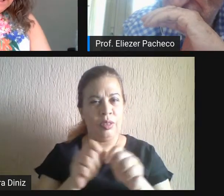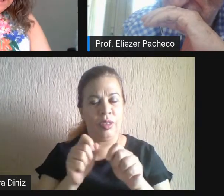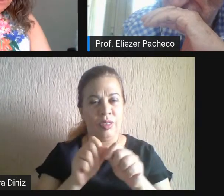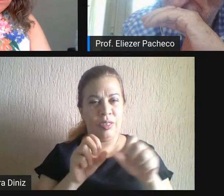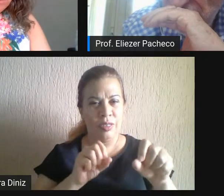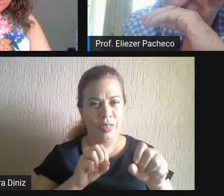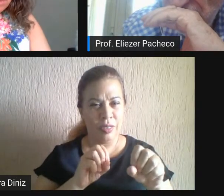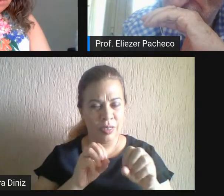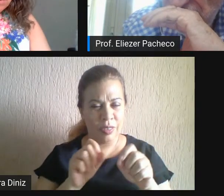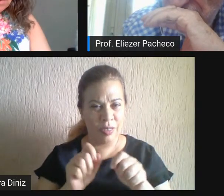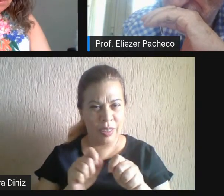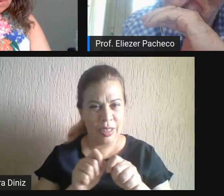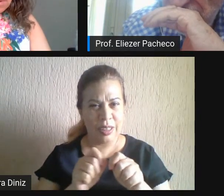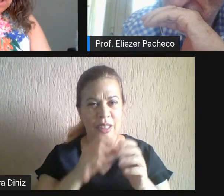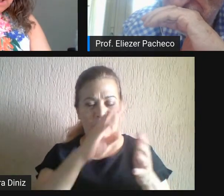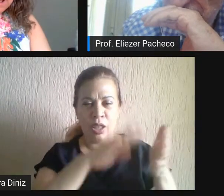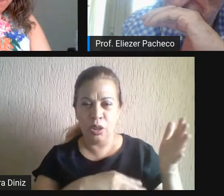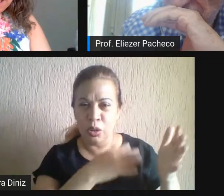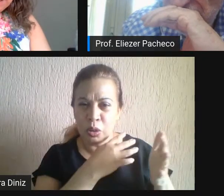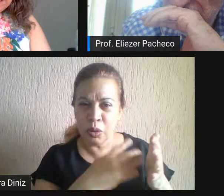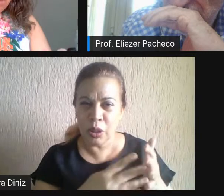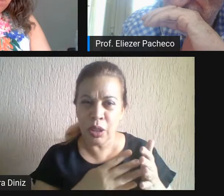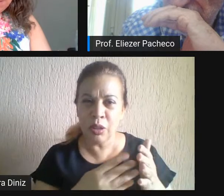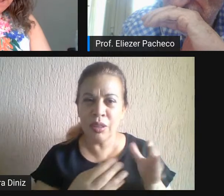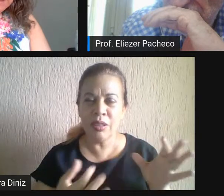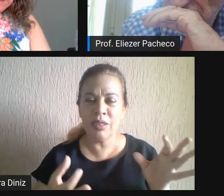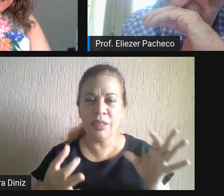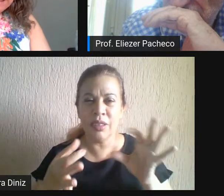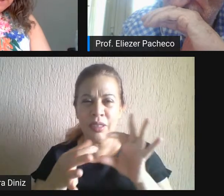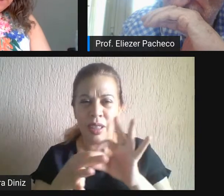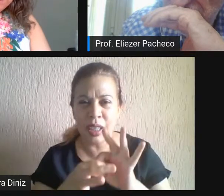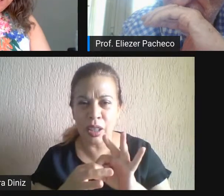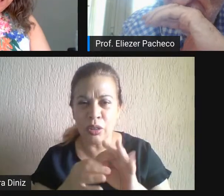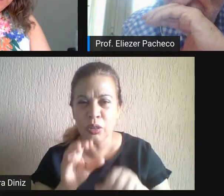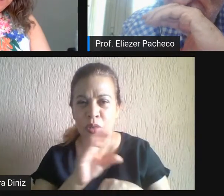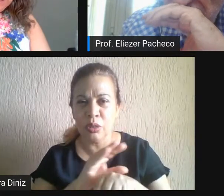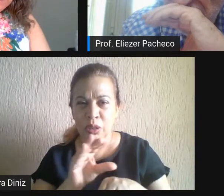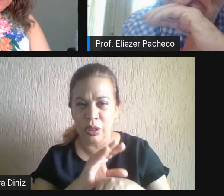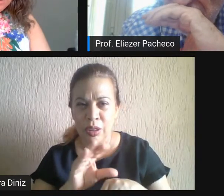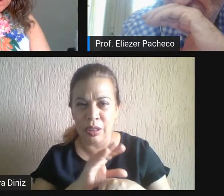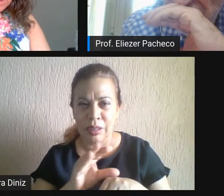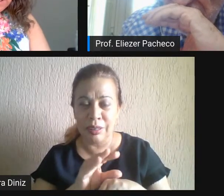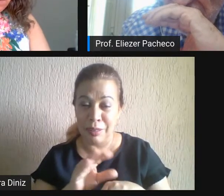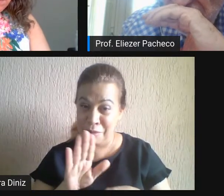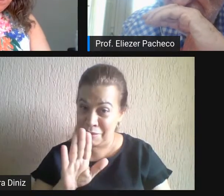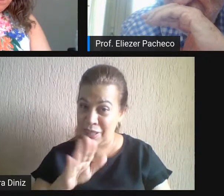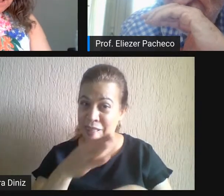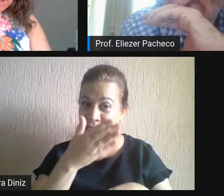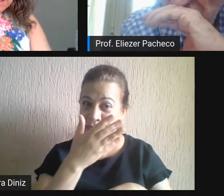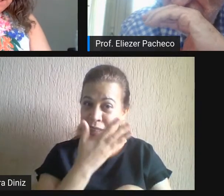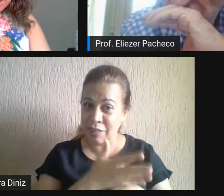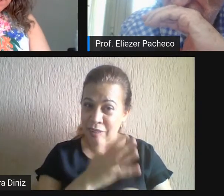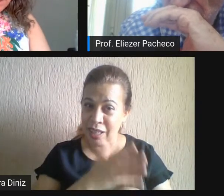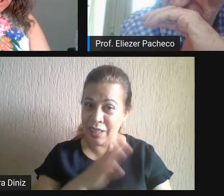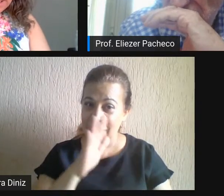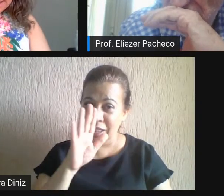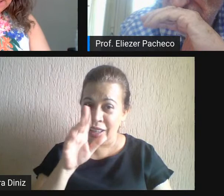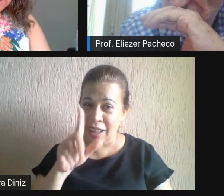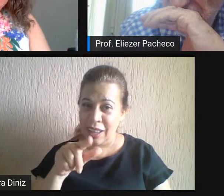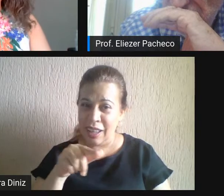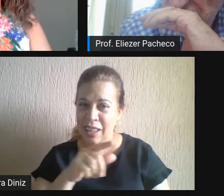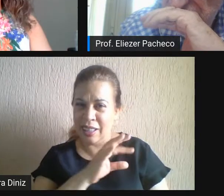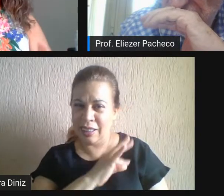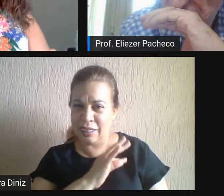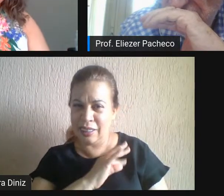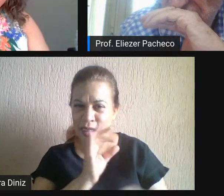currículos integrados dos cursos? Na prática, é comum a parte técnica e a geral serem